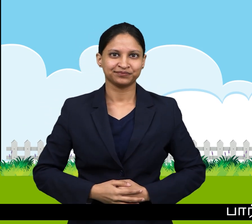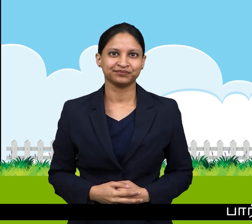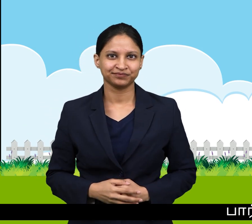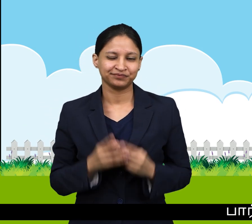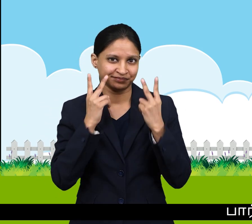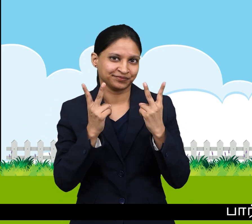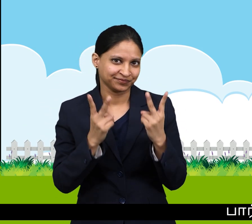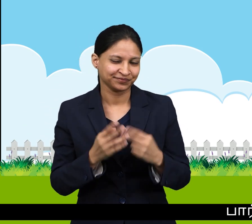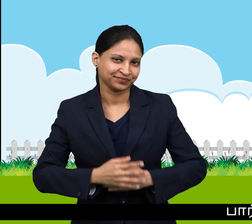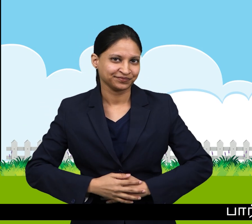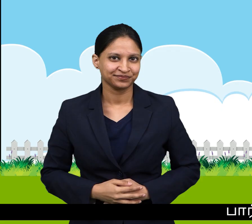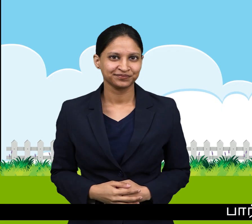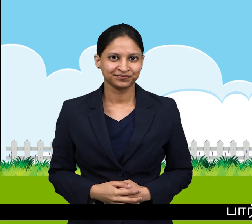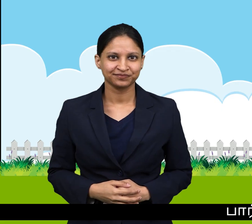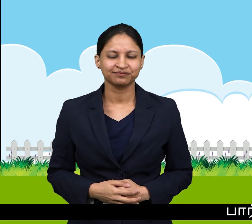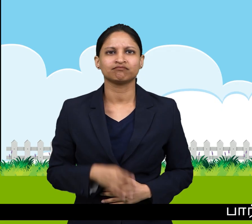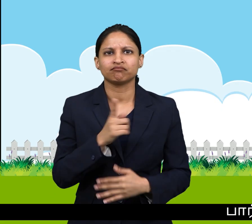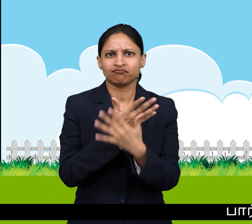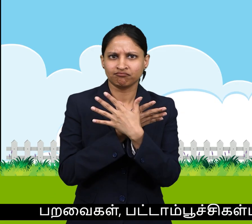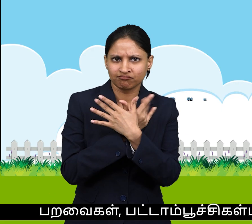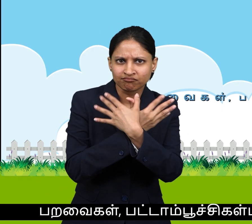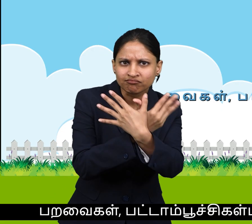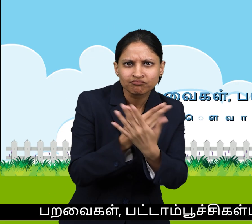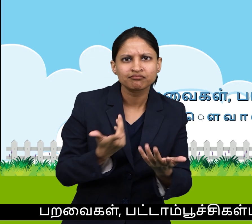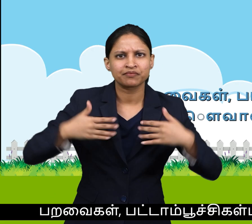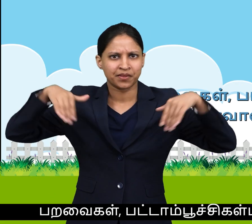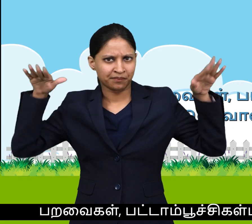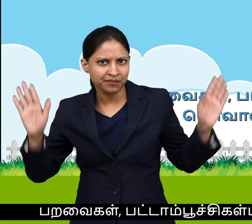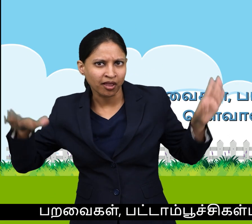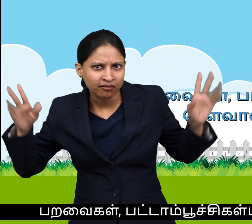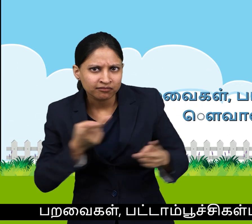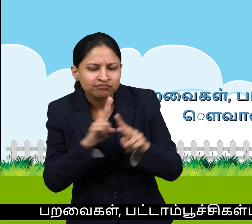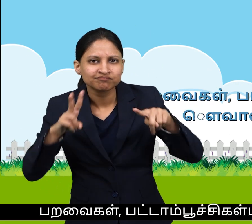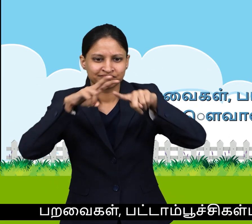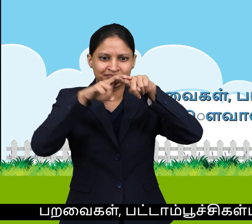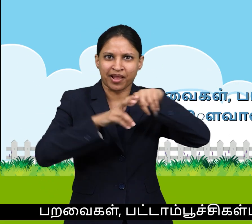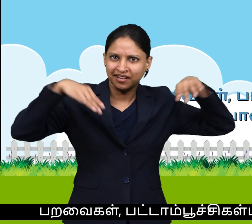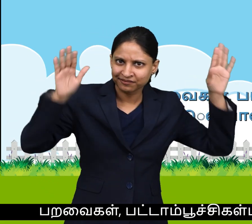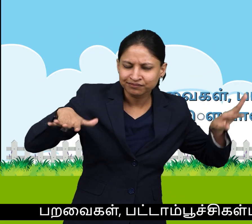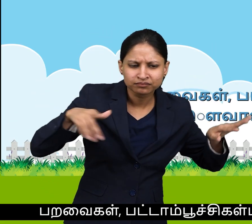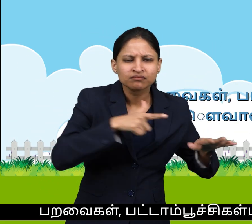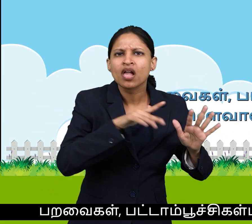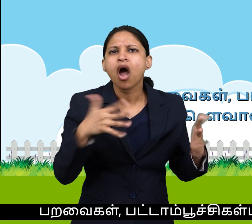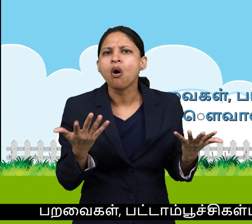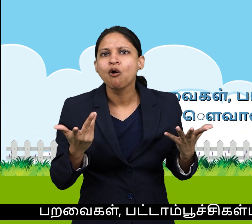பார்ப்போம். பறவைகள், பட்டாம்பூச்சிகள் மற்றும் வௌவால்கள்